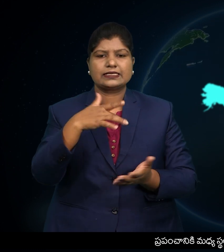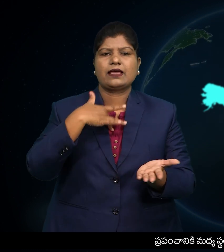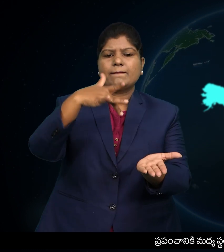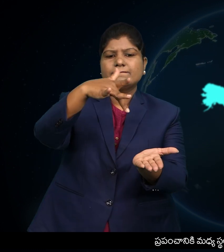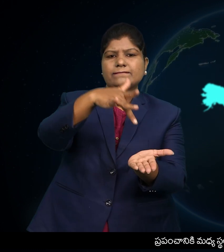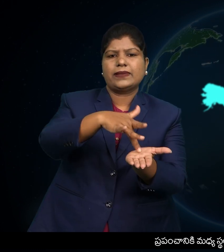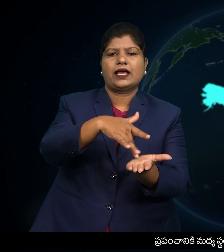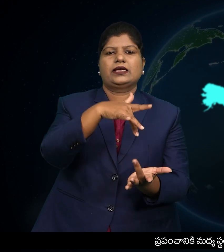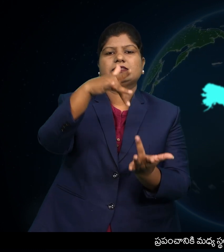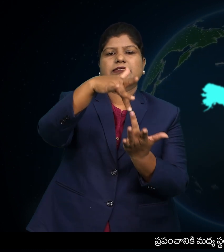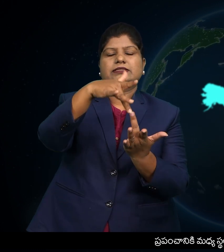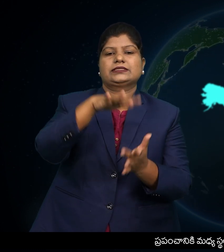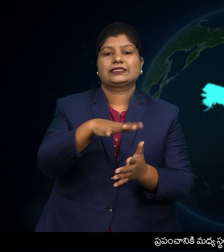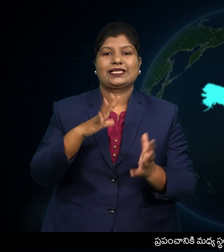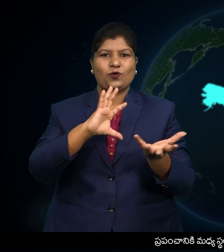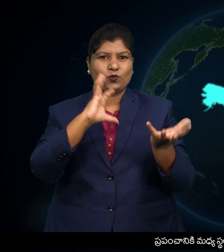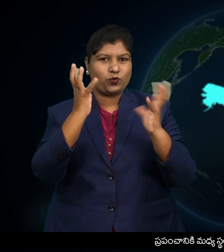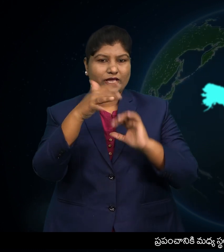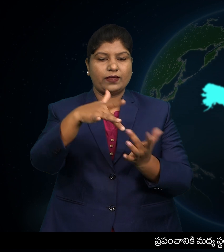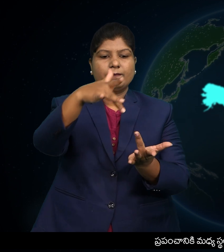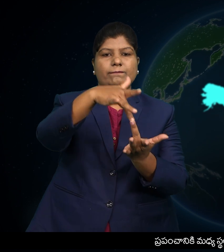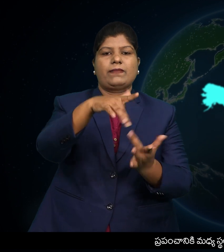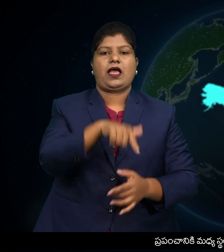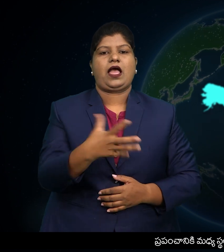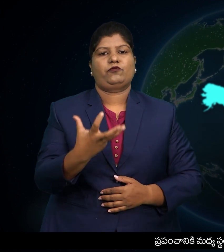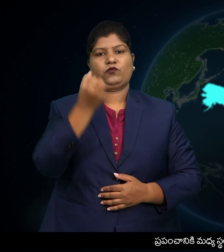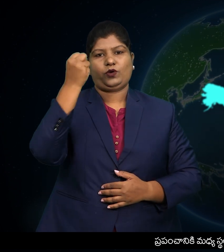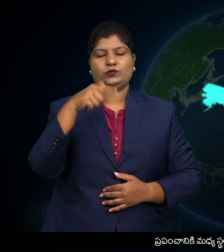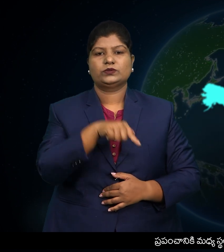ప్రపంచానికి మధ్య స్థలం అని యూరోపియన్లు భావించేవారు.